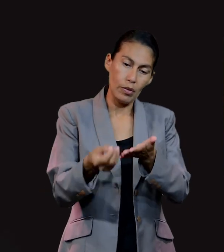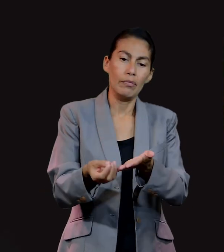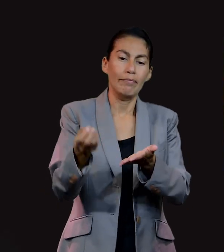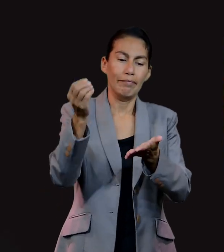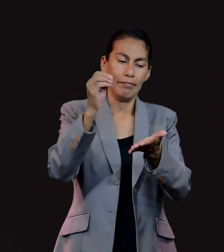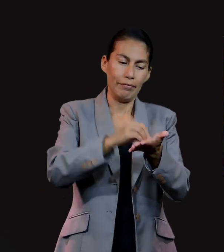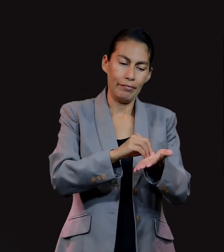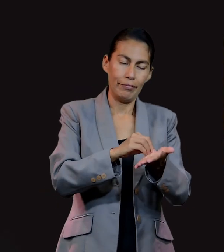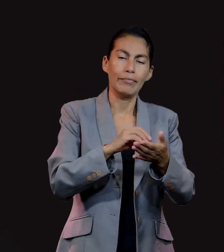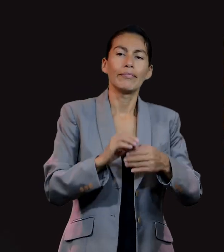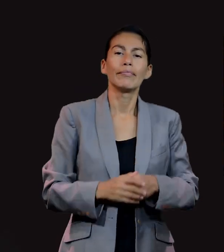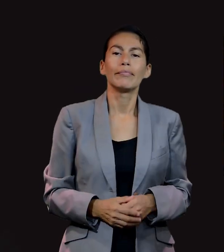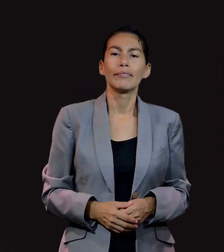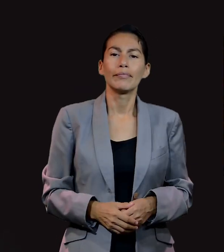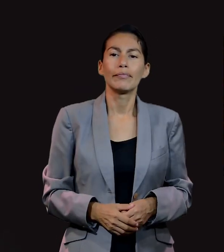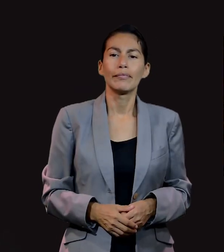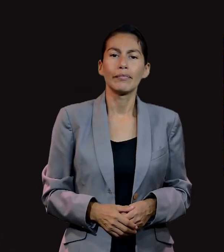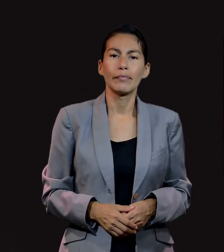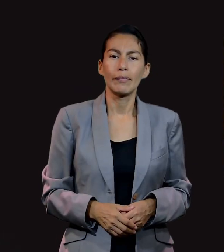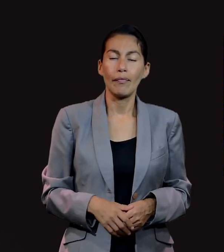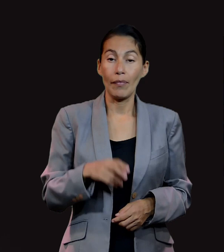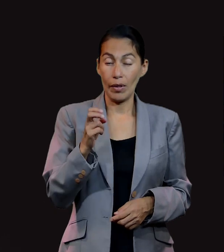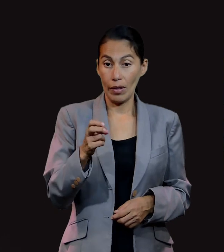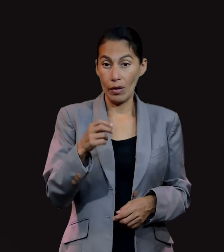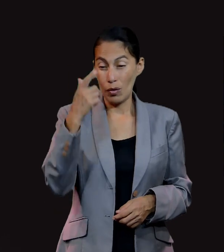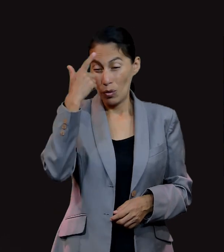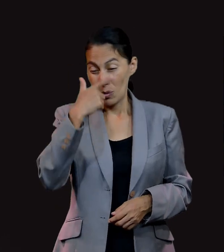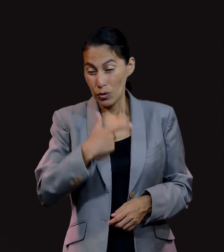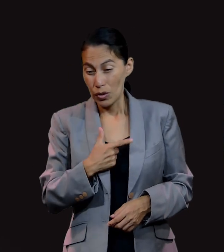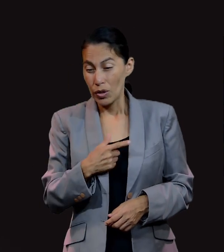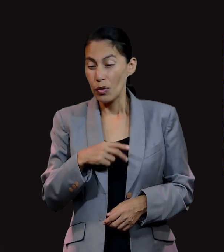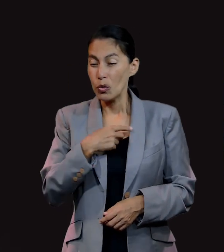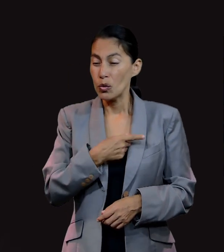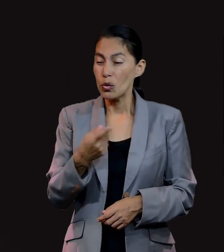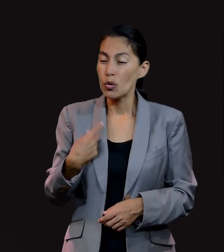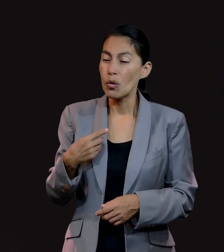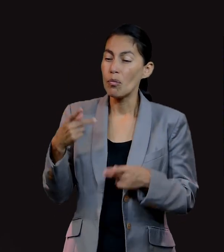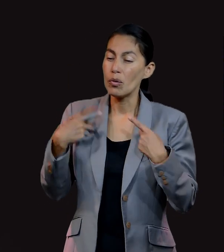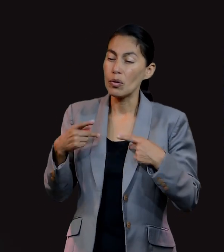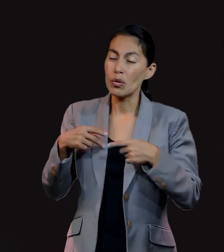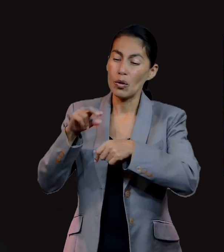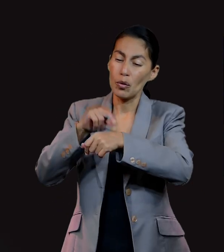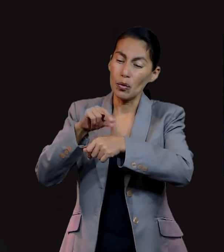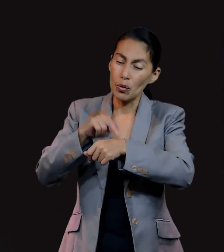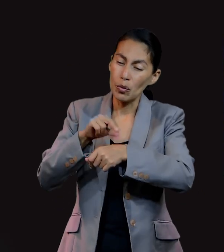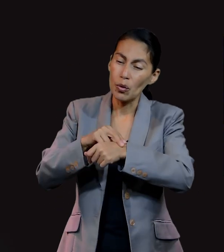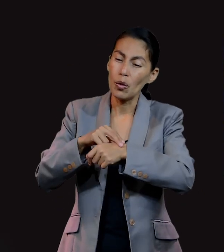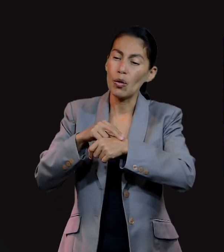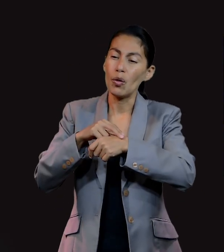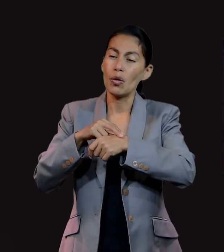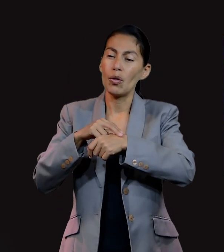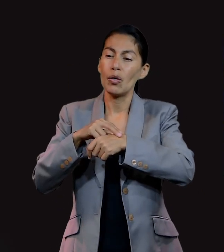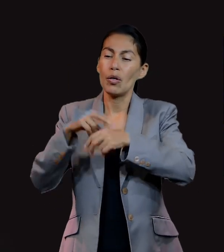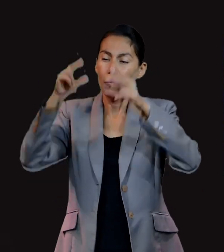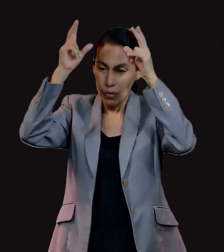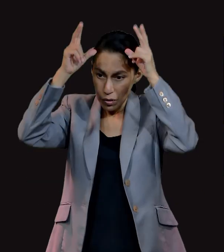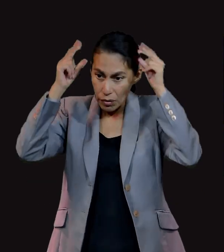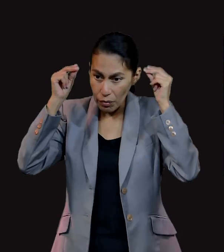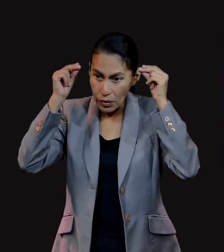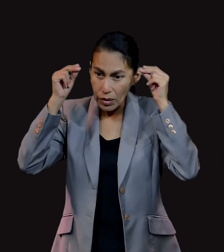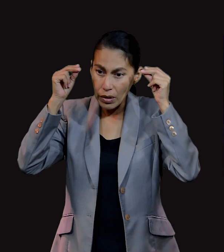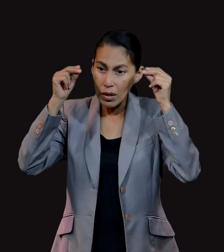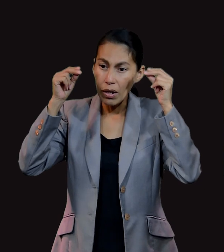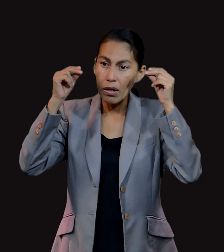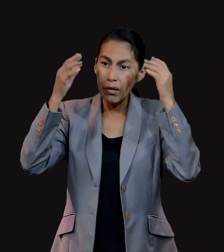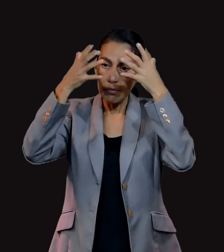le van a dar un código y usted tiene que anotar ese código y lo tiene que poner y esa misma noche le hablamos al médico le hablamos